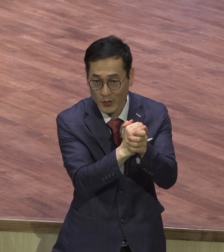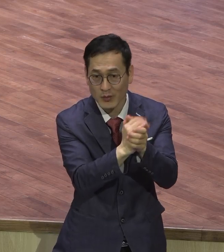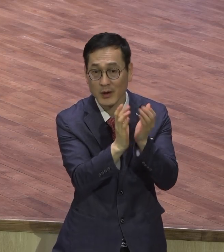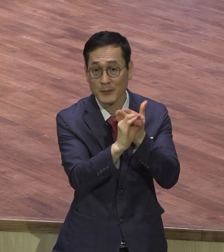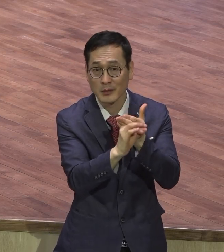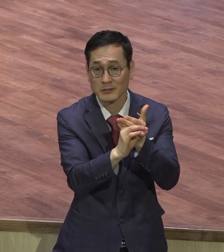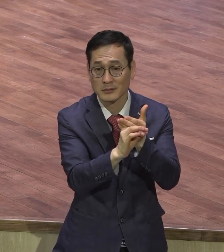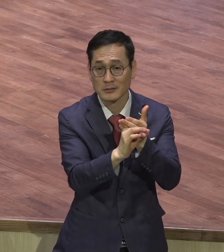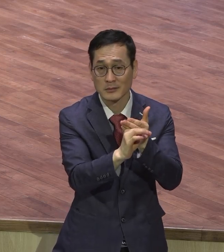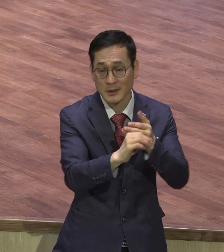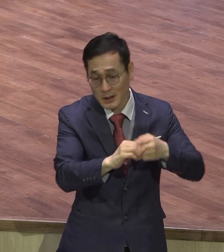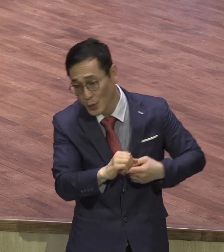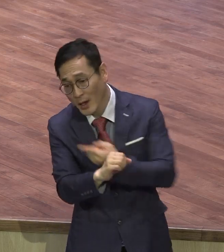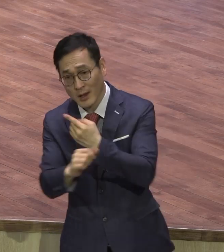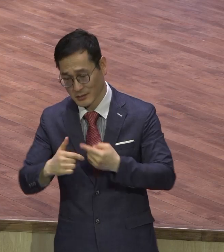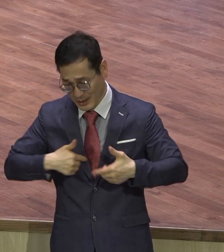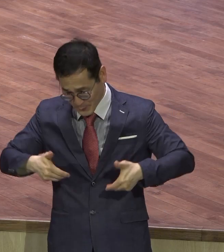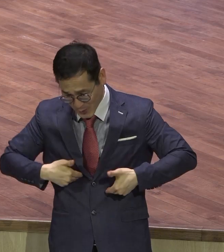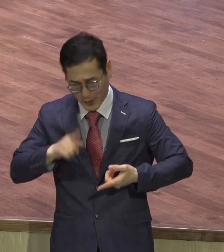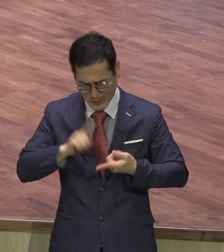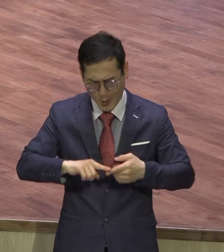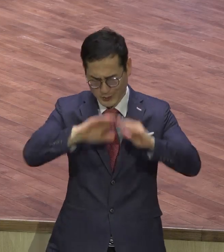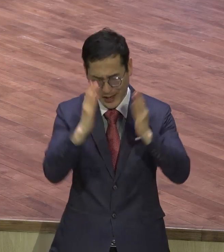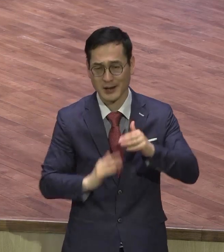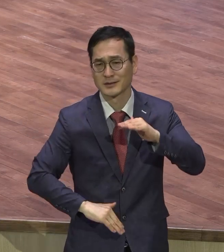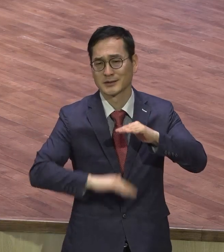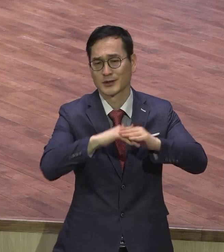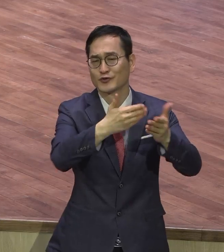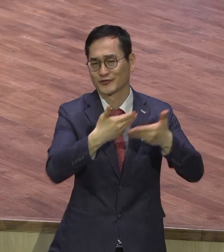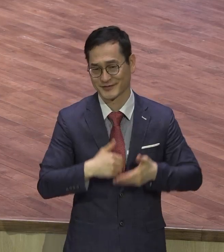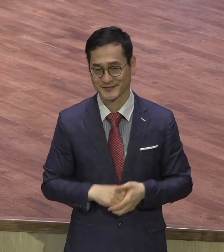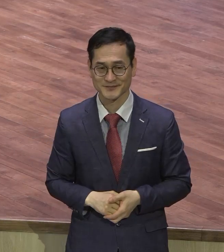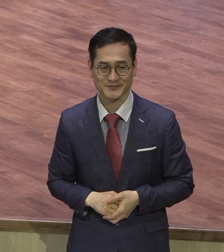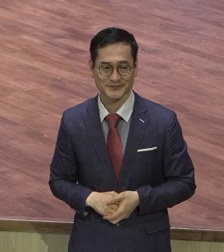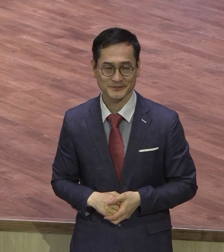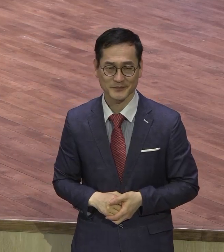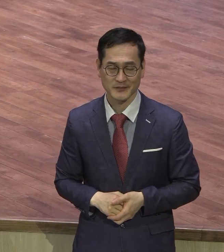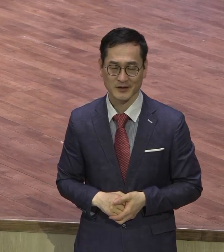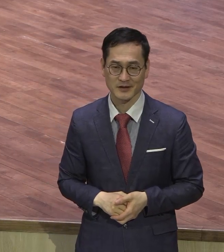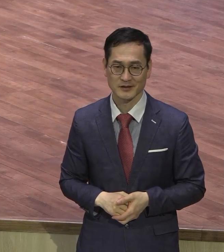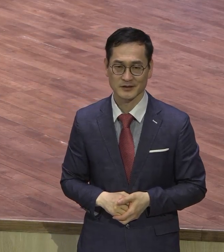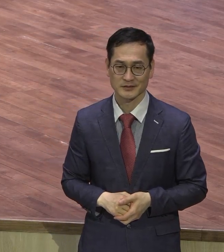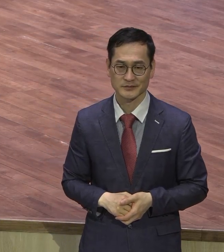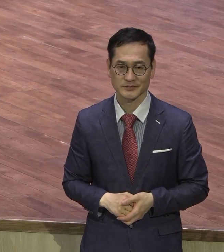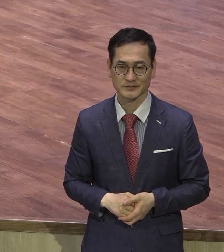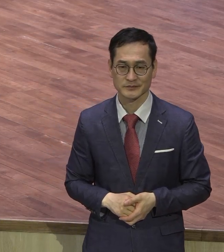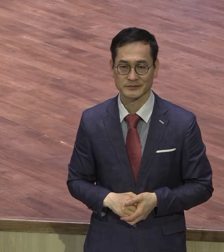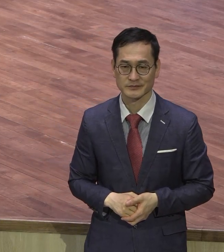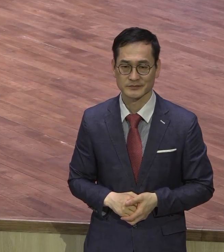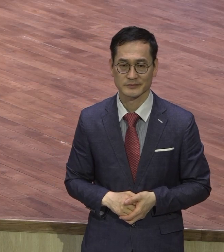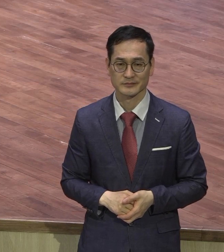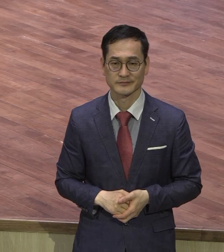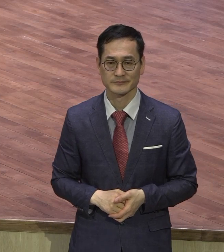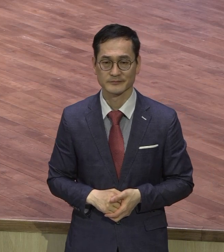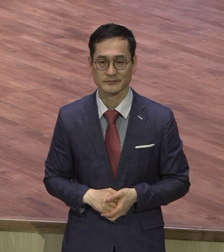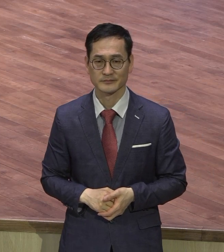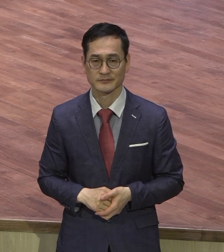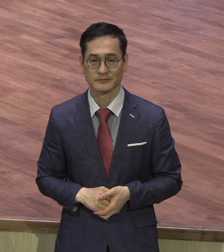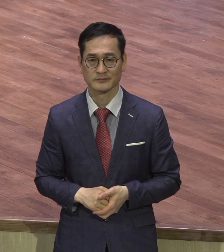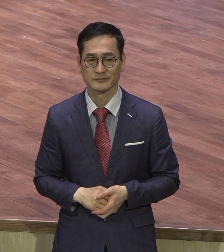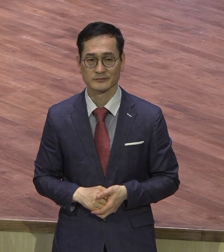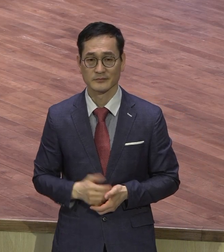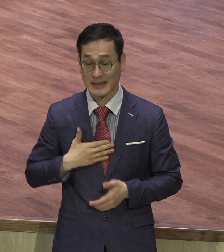살면 올인하면 생색내고 흉내내는 게 아니라 올인하면 하나님이 평생을